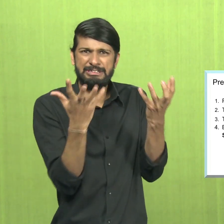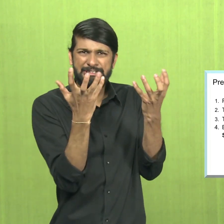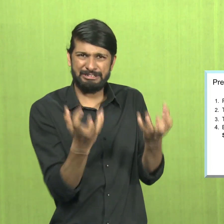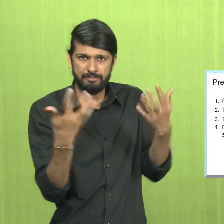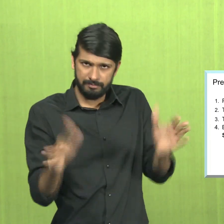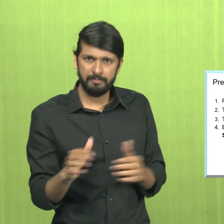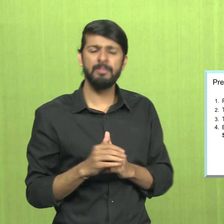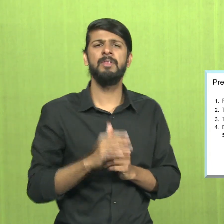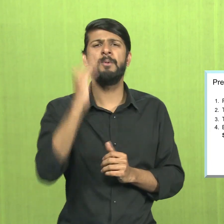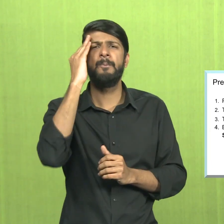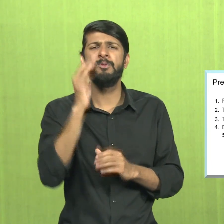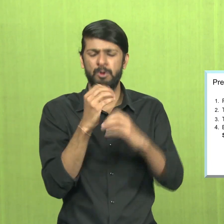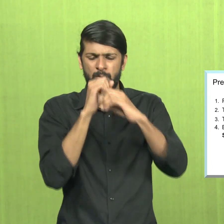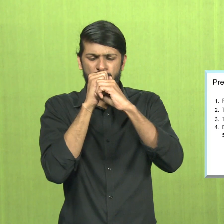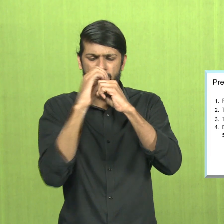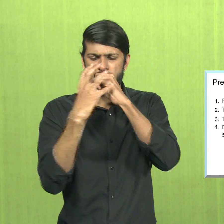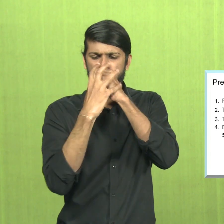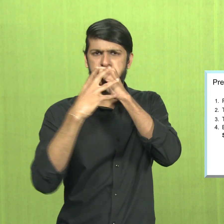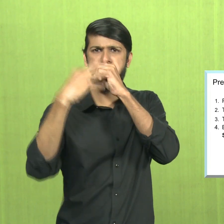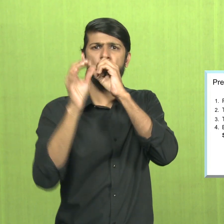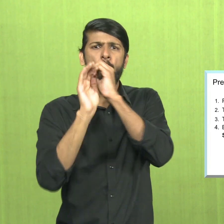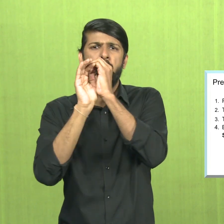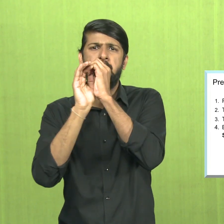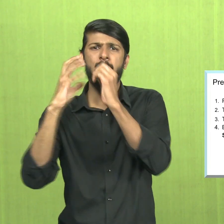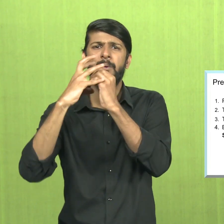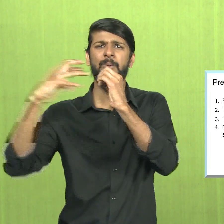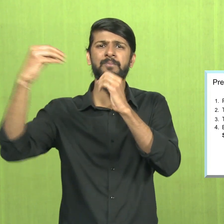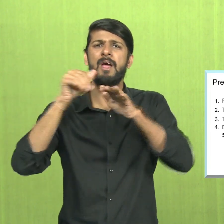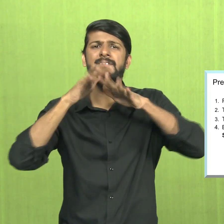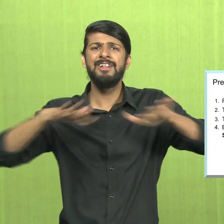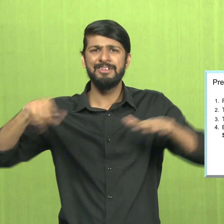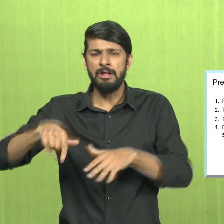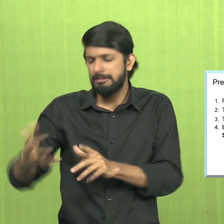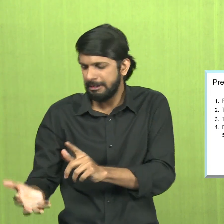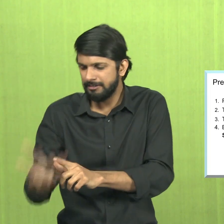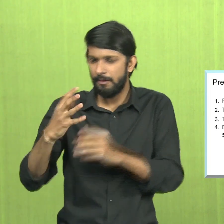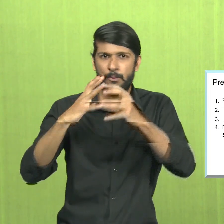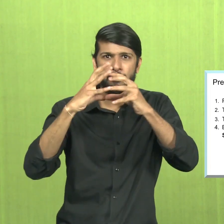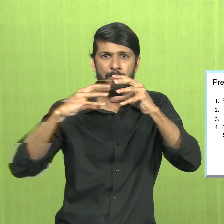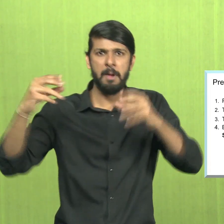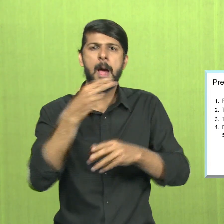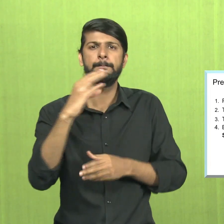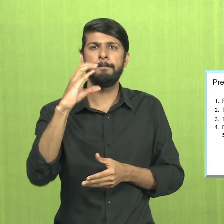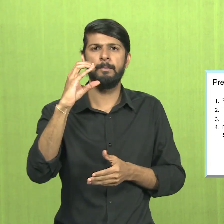व्हेन टेकन एंड राइड एंड उद्विग्न श्वार्ज़